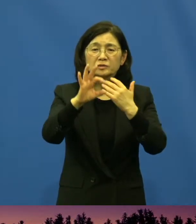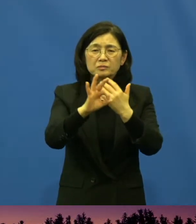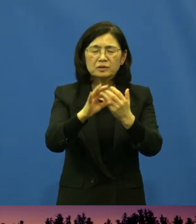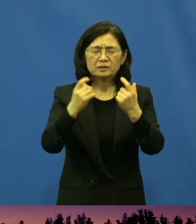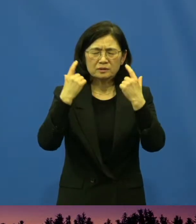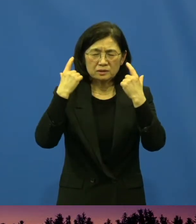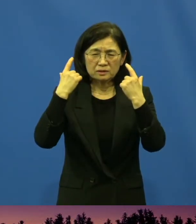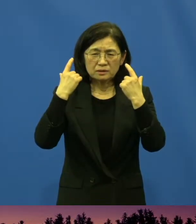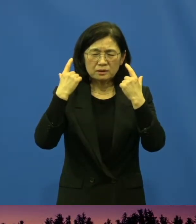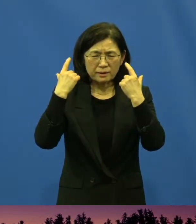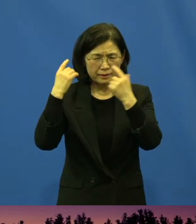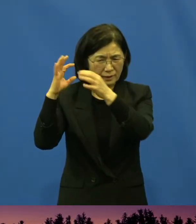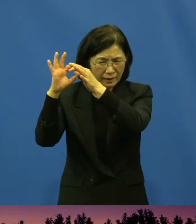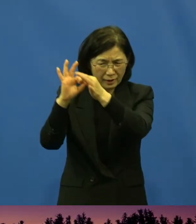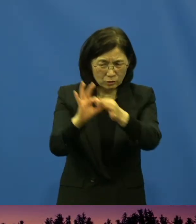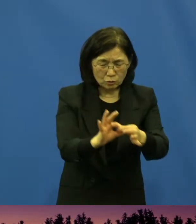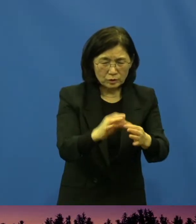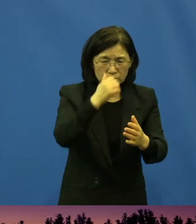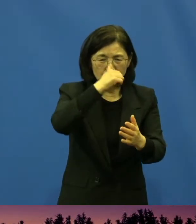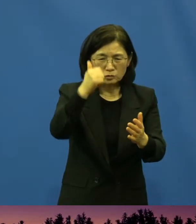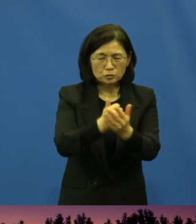미성숙이거든요.